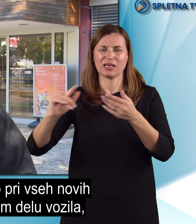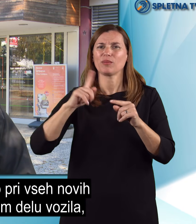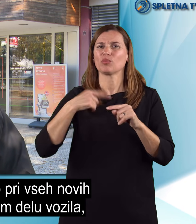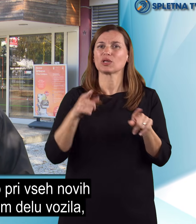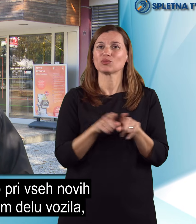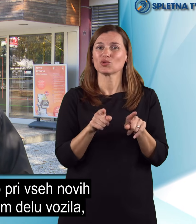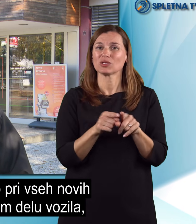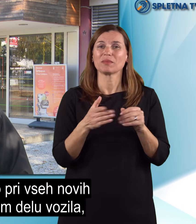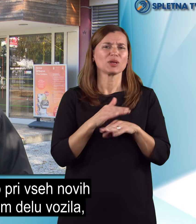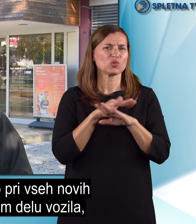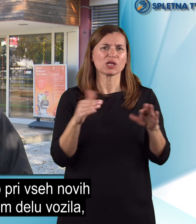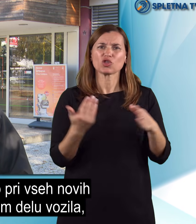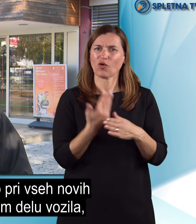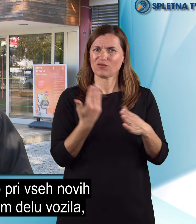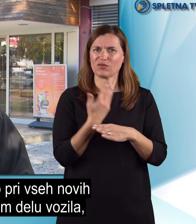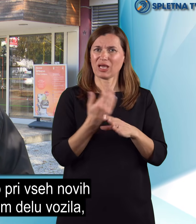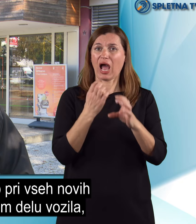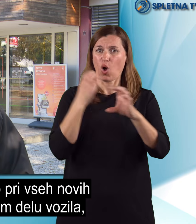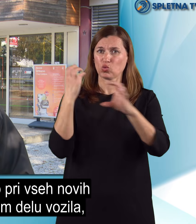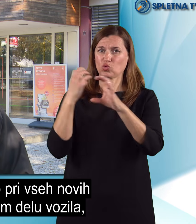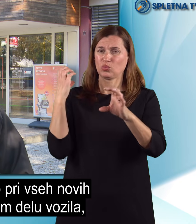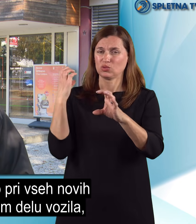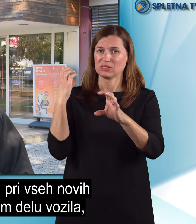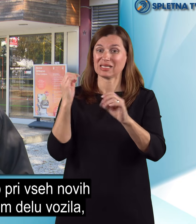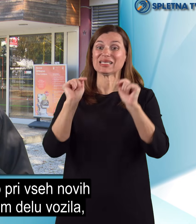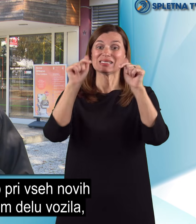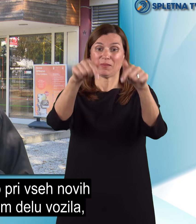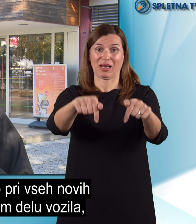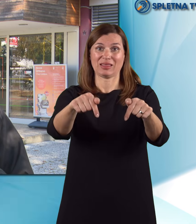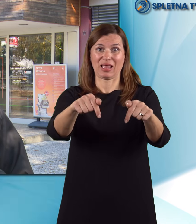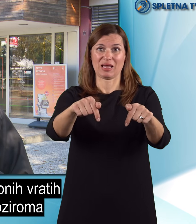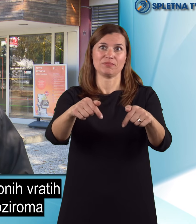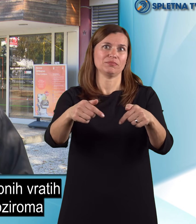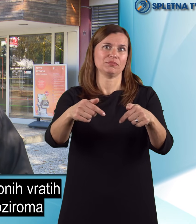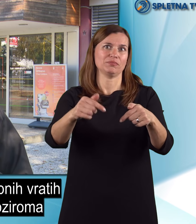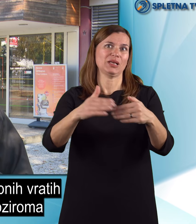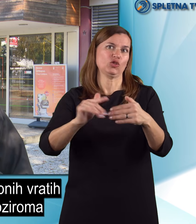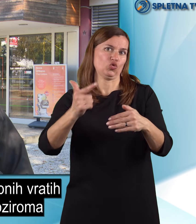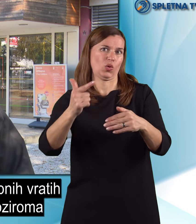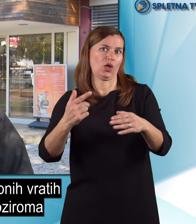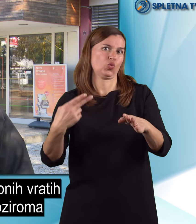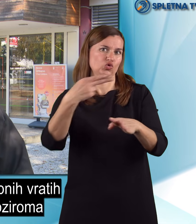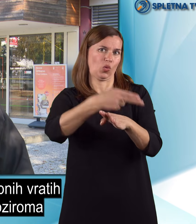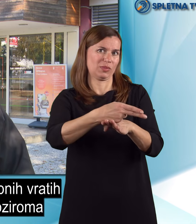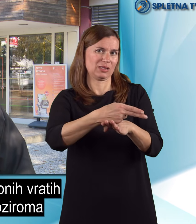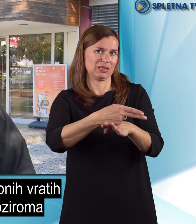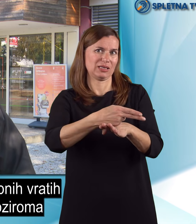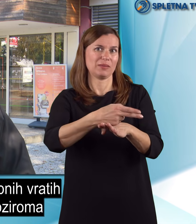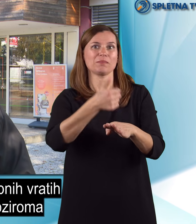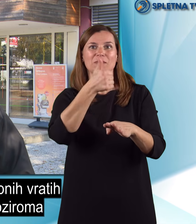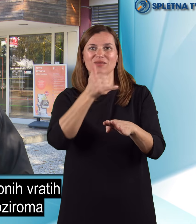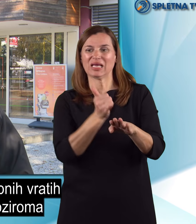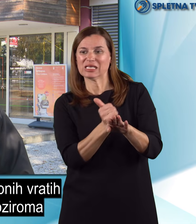smo recimo pri vseh novih avtobusih v prvem delu vozila, se pravi pri drugih vstopnih vratih oziroma pri teh prvih izstopnih